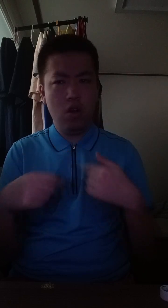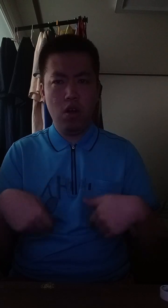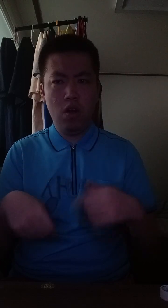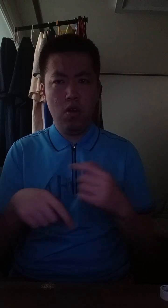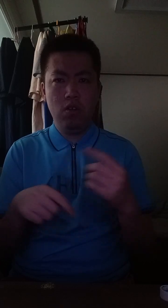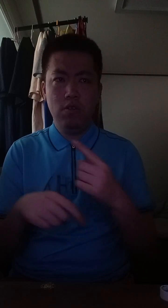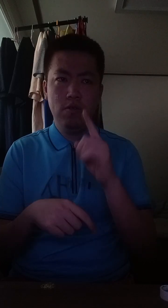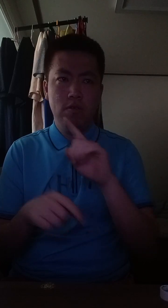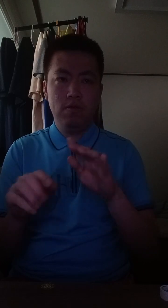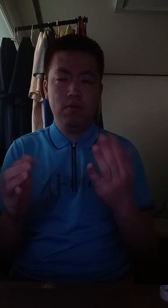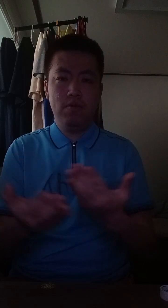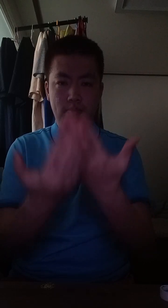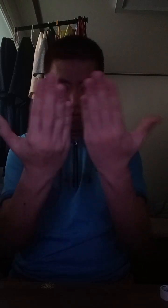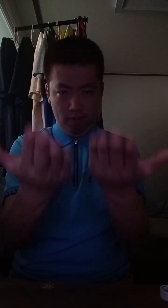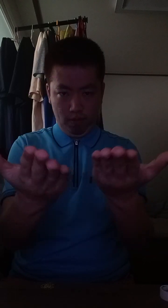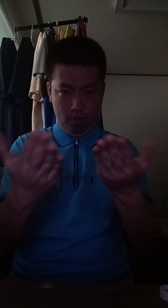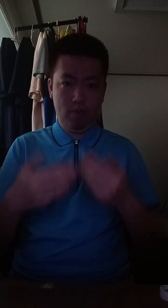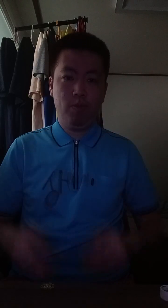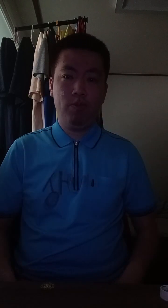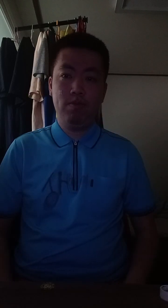하는데요. 홍유라 기자입니다.